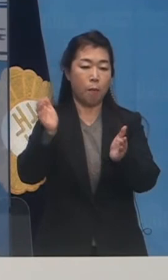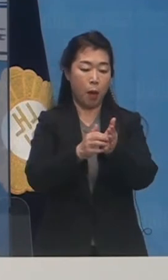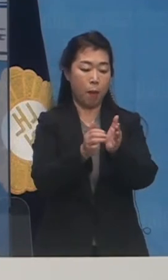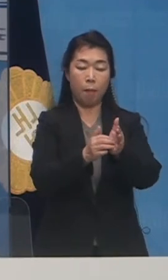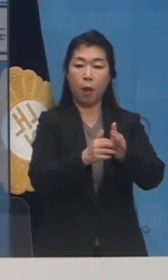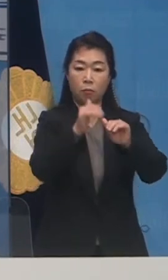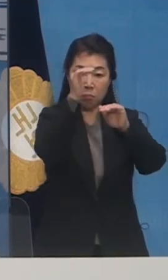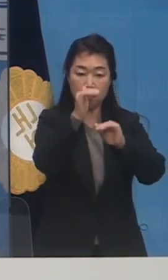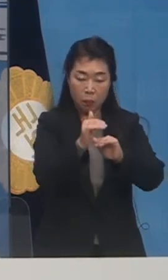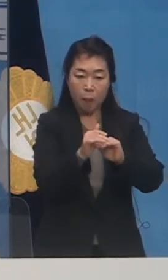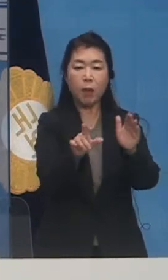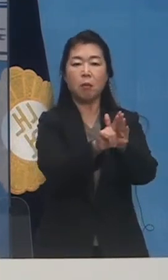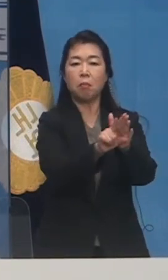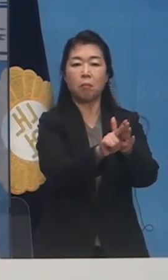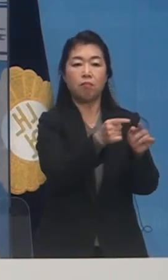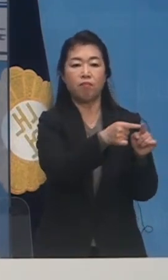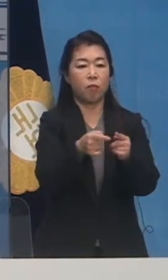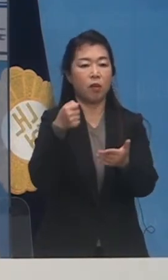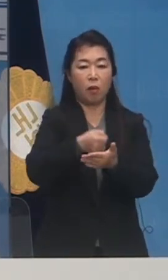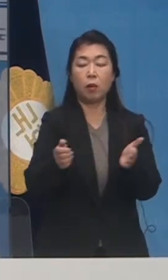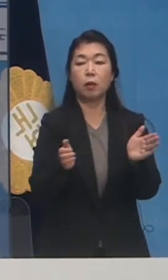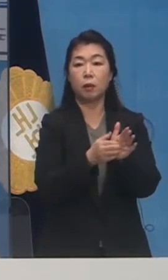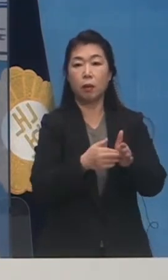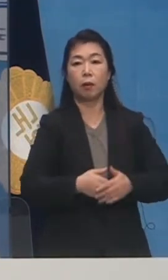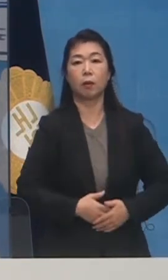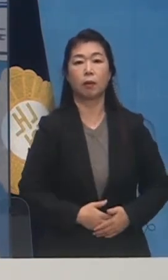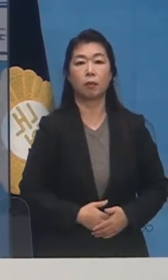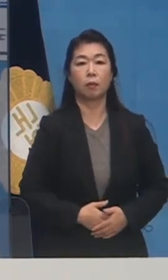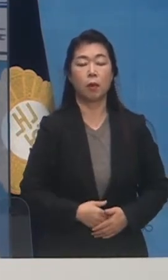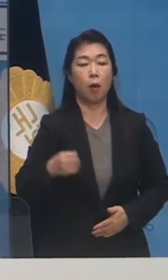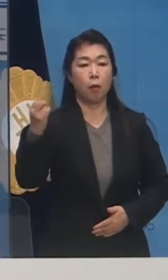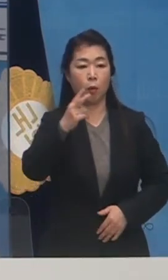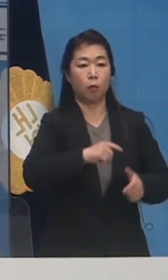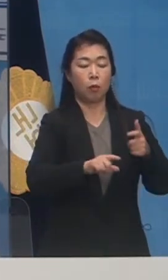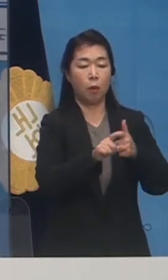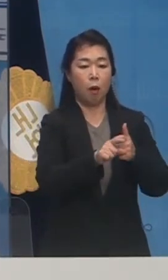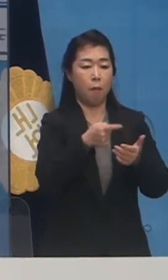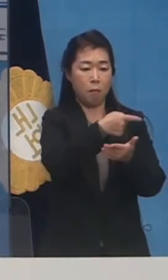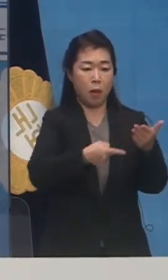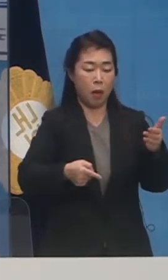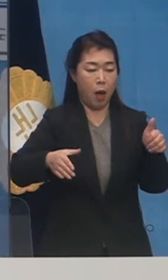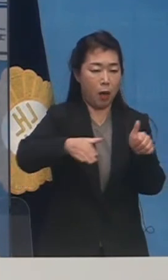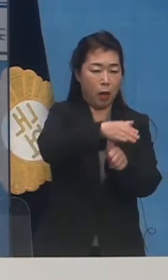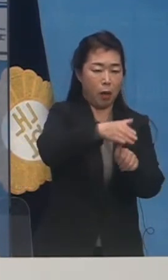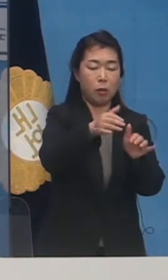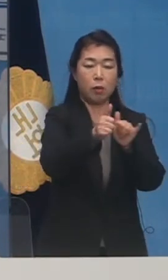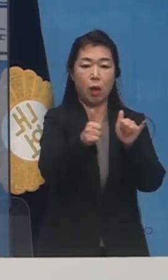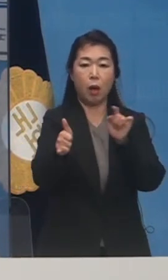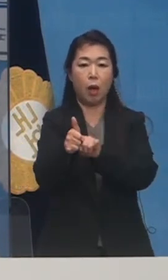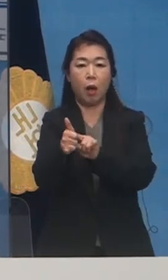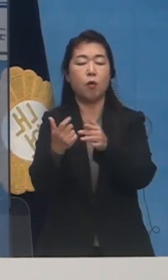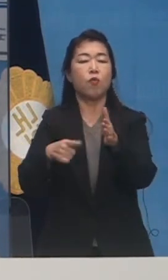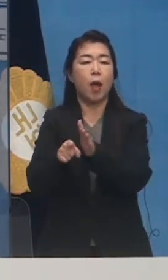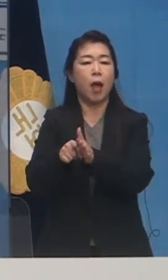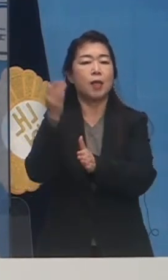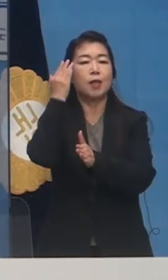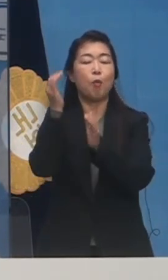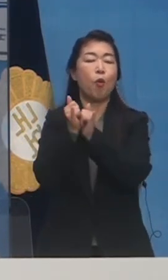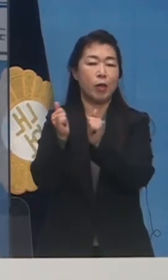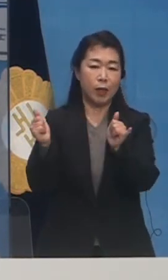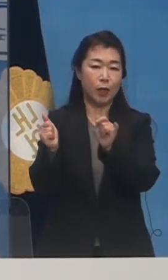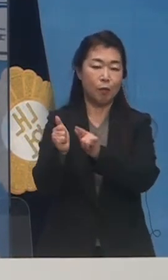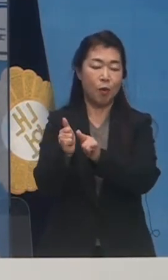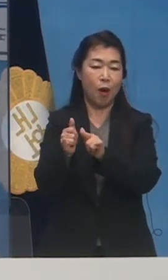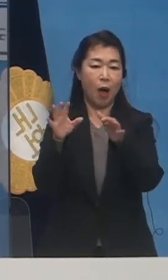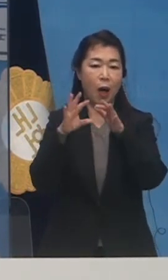참고인들의 진술에 의존해 결론을 냈습니다. 심지어 가해자를 위해 진술한 참고인은 같은